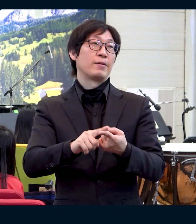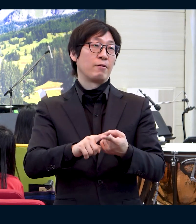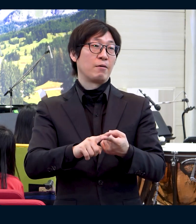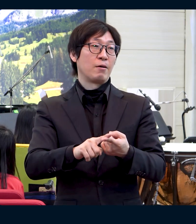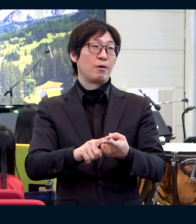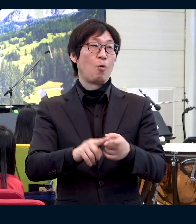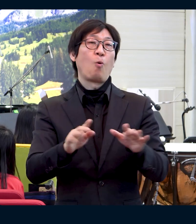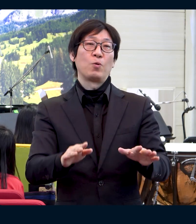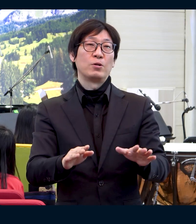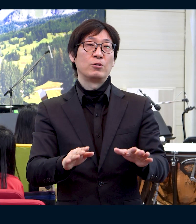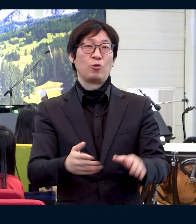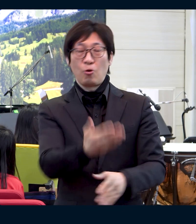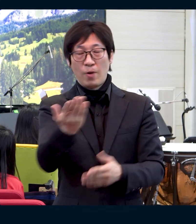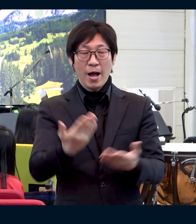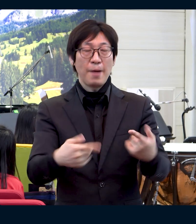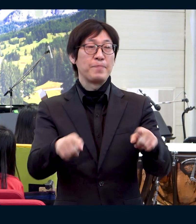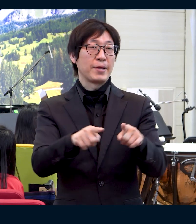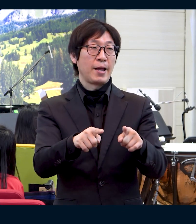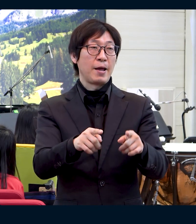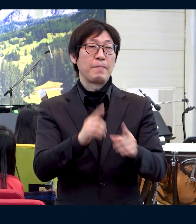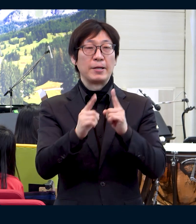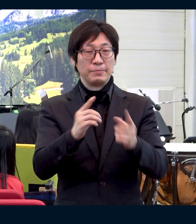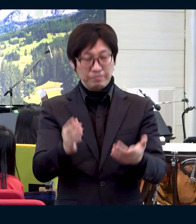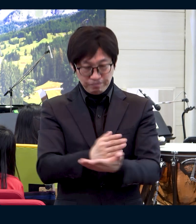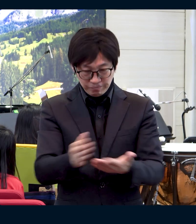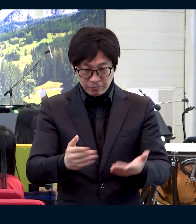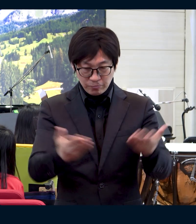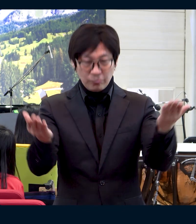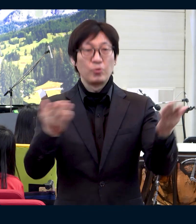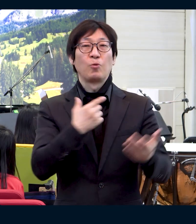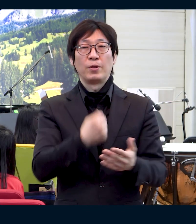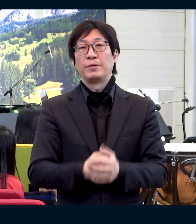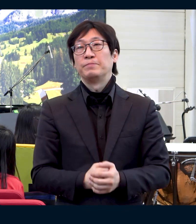향기에 대해서 여러분들과 함께 말씀을 나누고자 합니다.